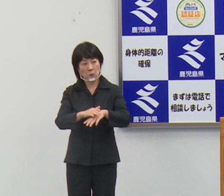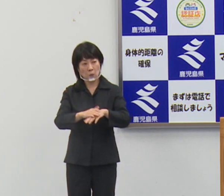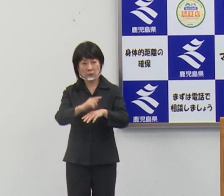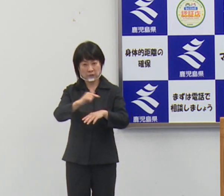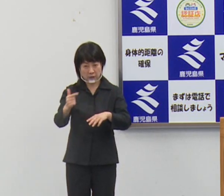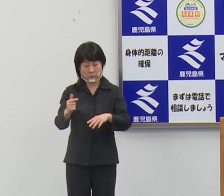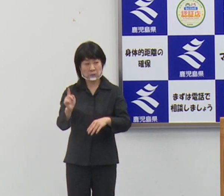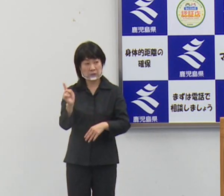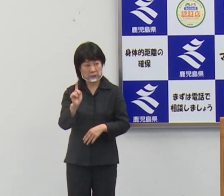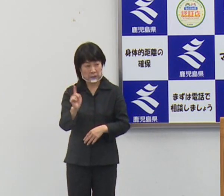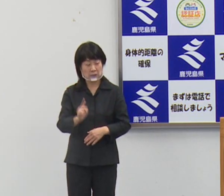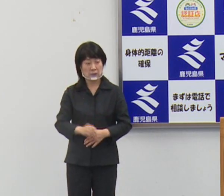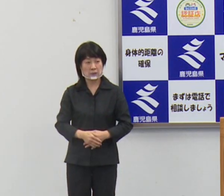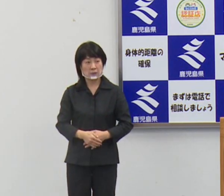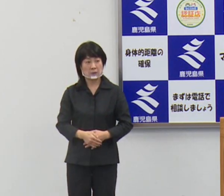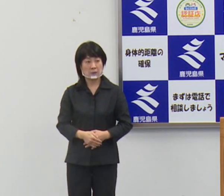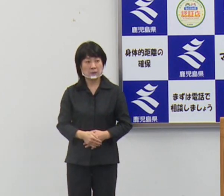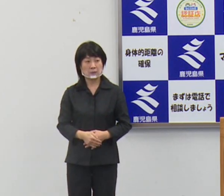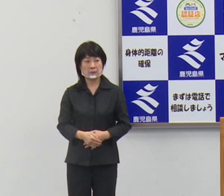のは何か、